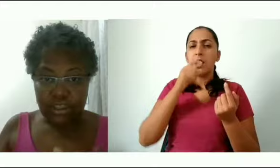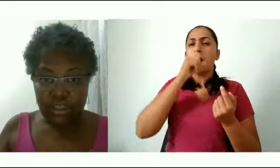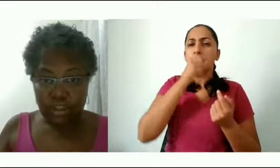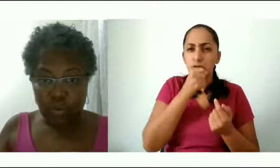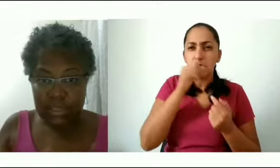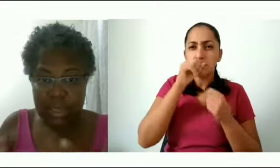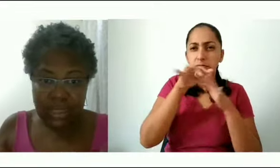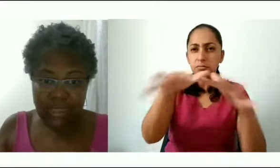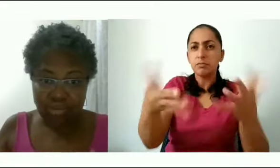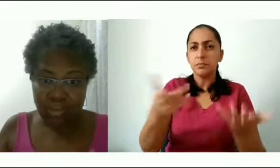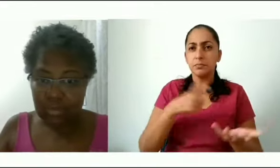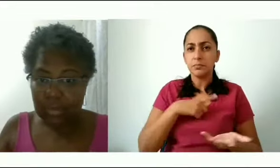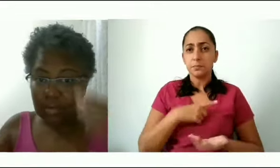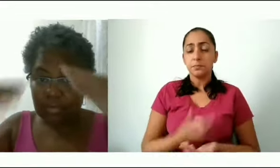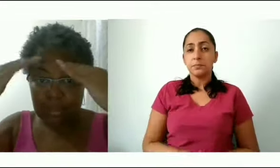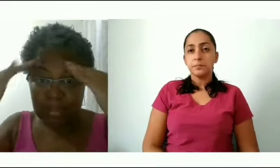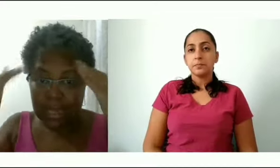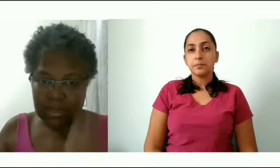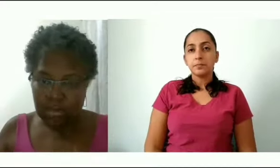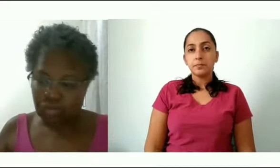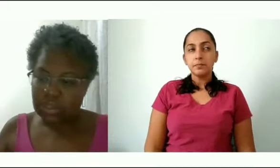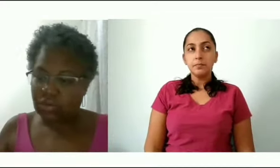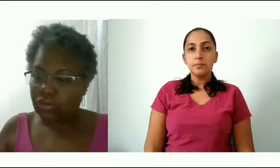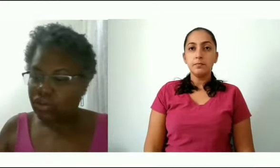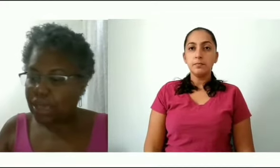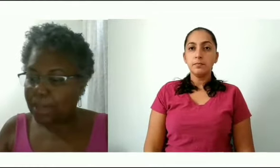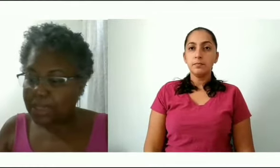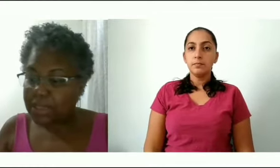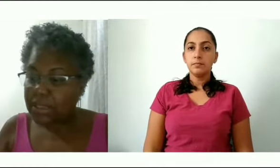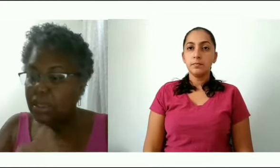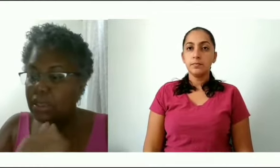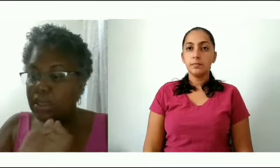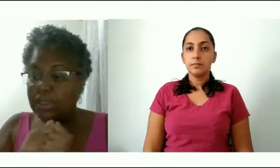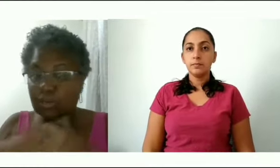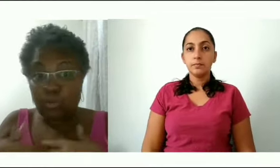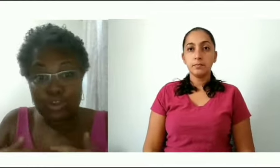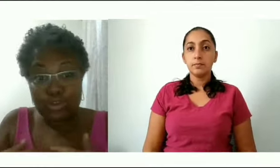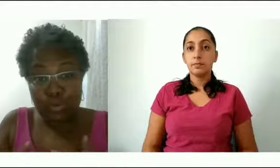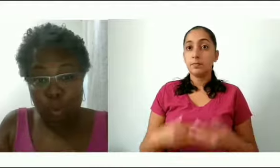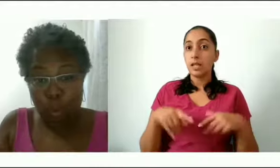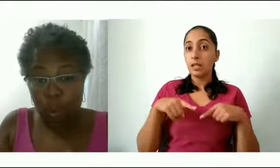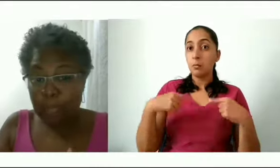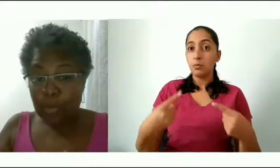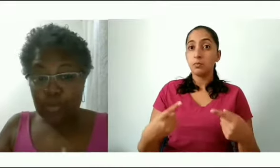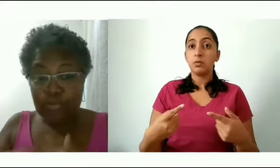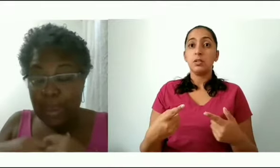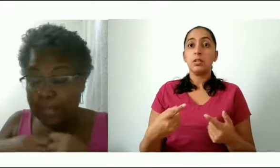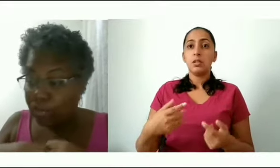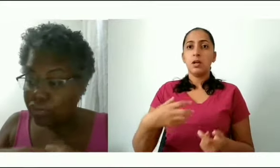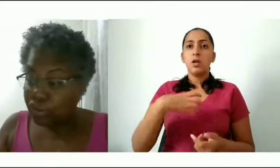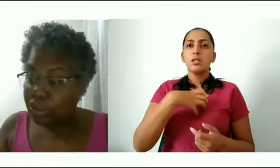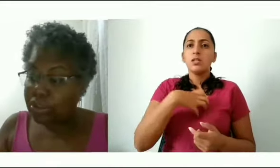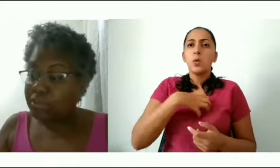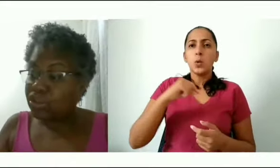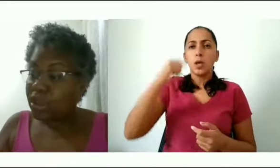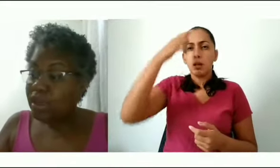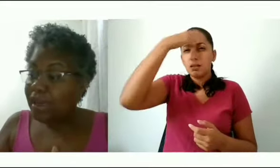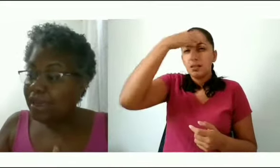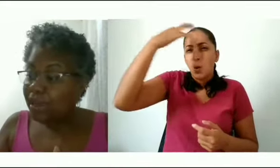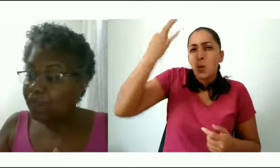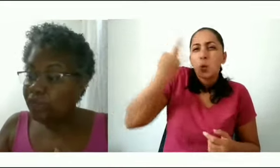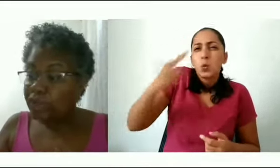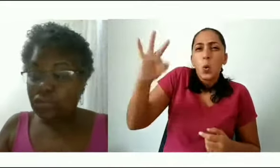E as consequências disso eram imensas dores de cabeça, né, dores no corpo, febre